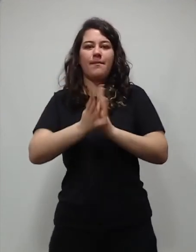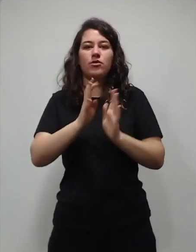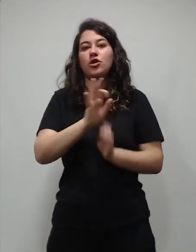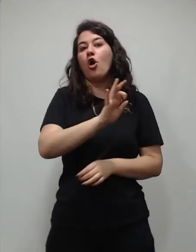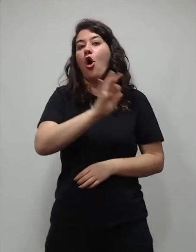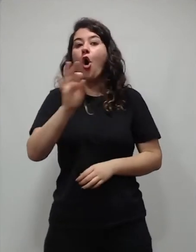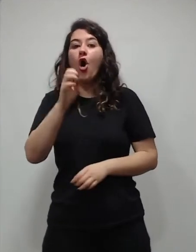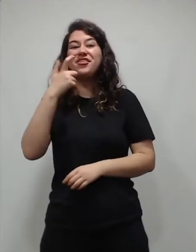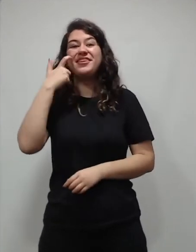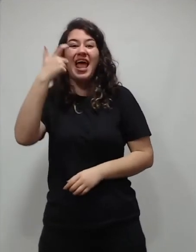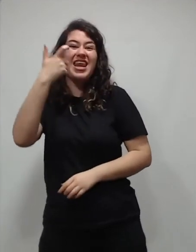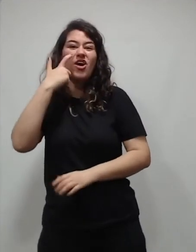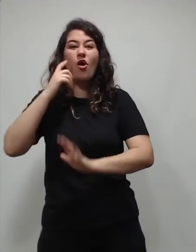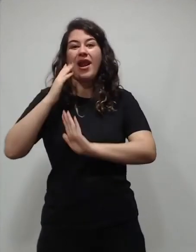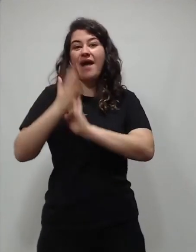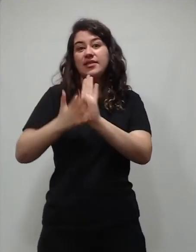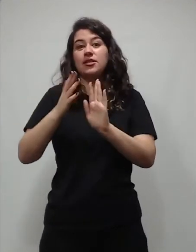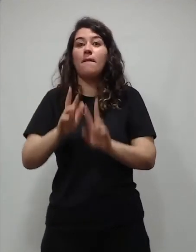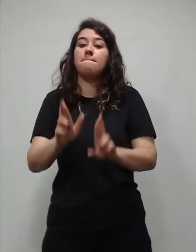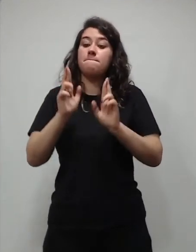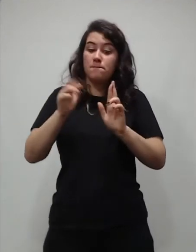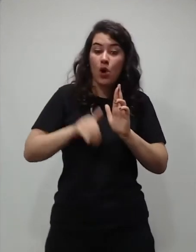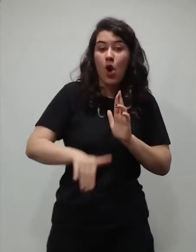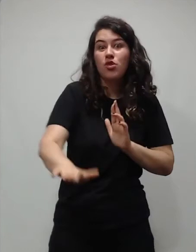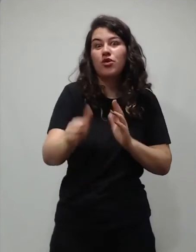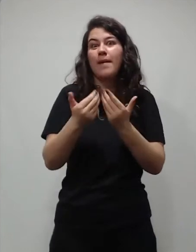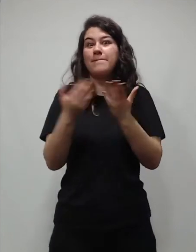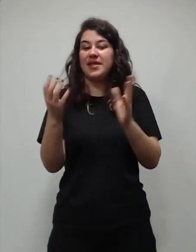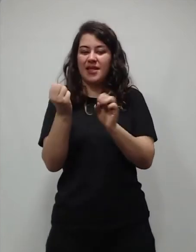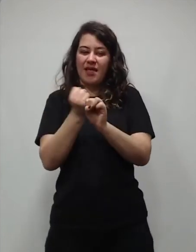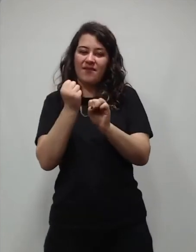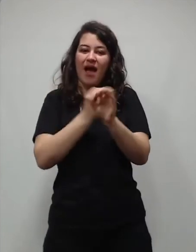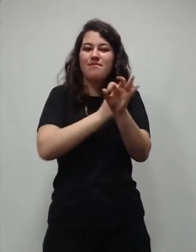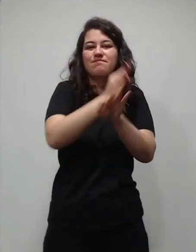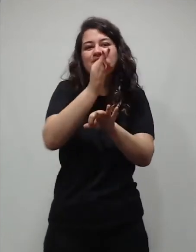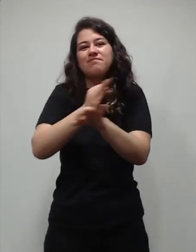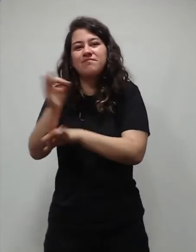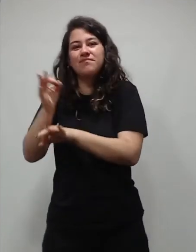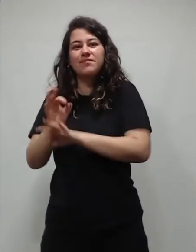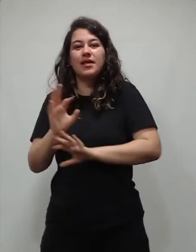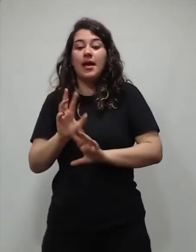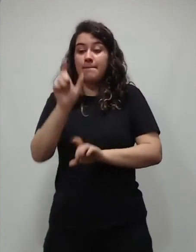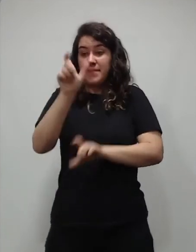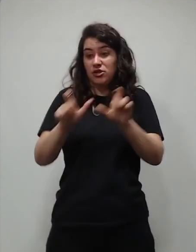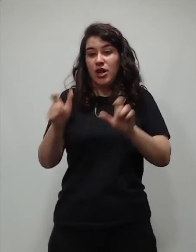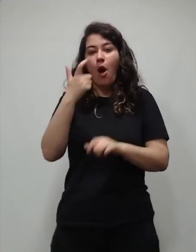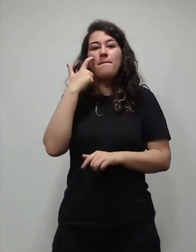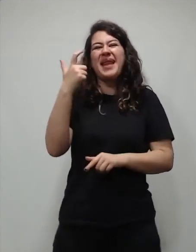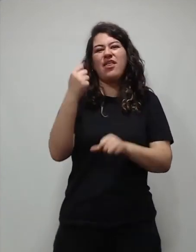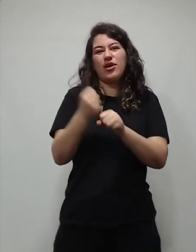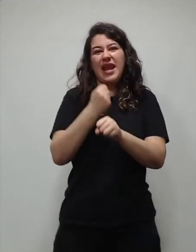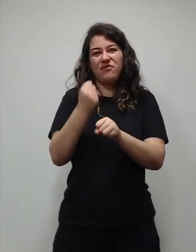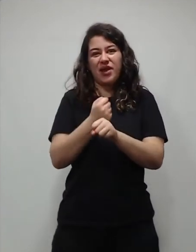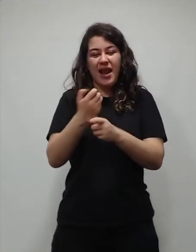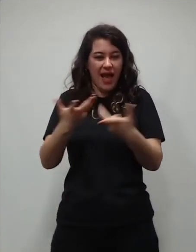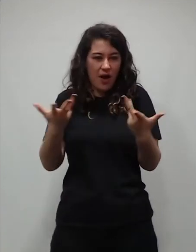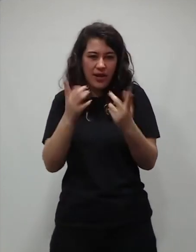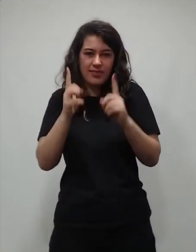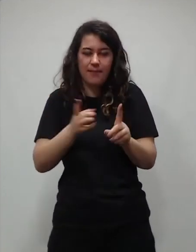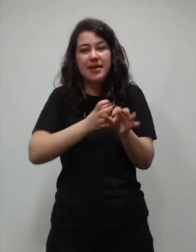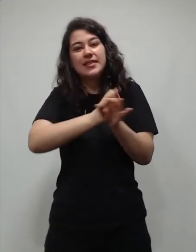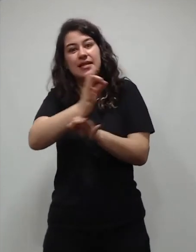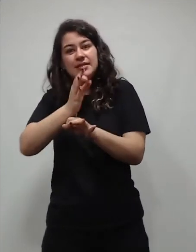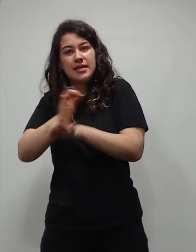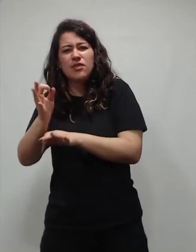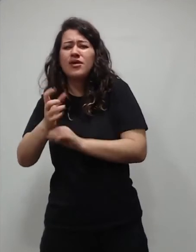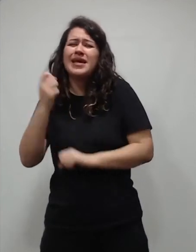técnico de rehabilitación, que esperamos que pronto empiecen a funcionar. Pero bueno, los operadores laborales que están siendo también